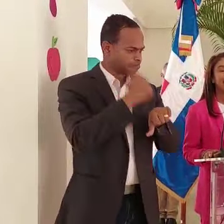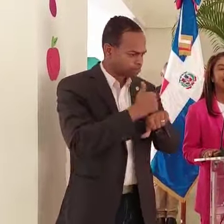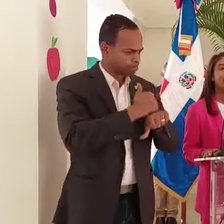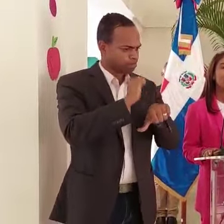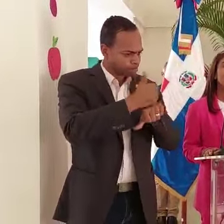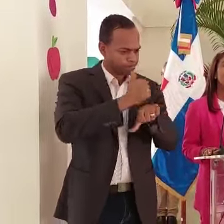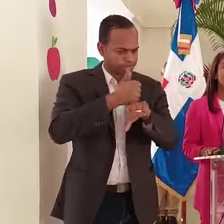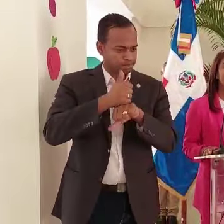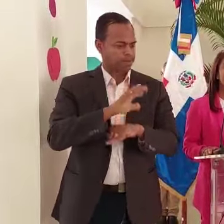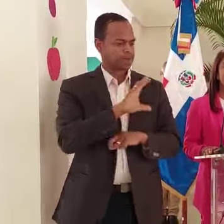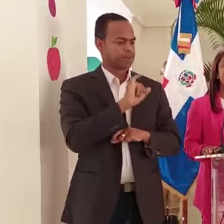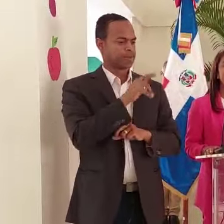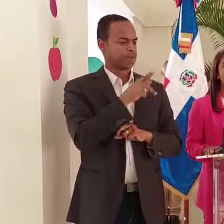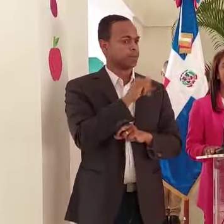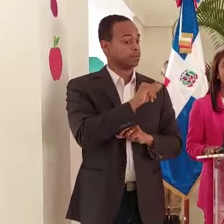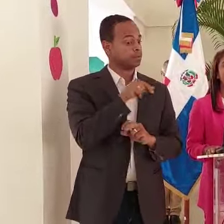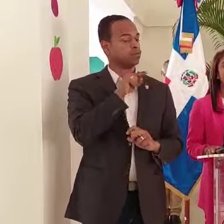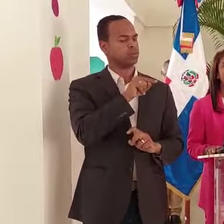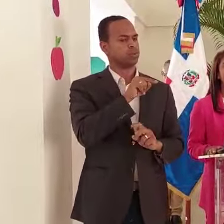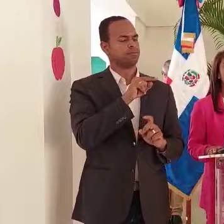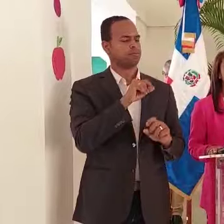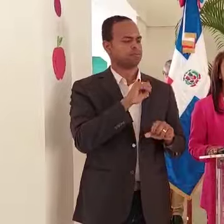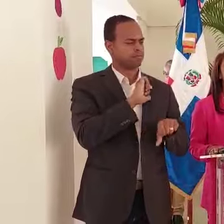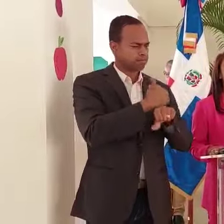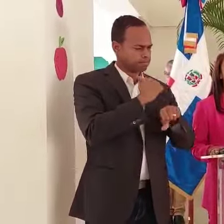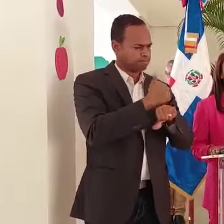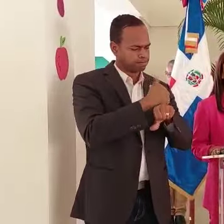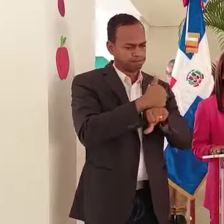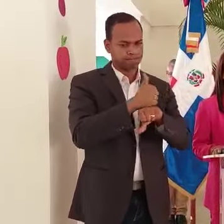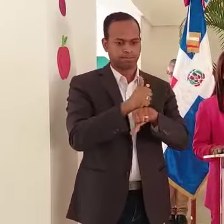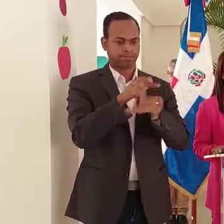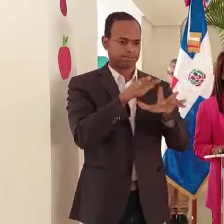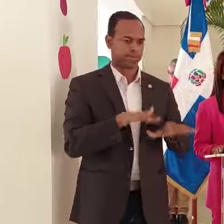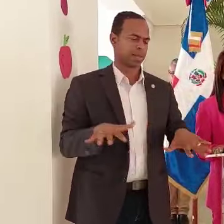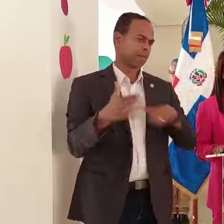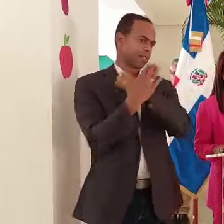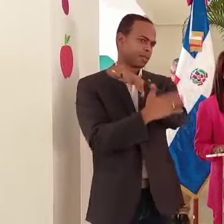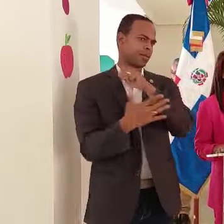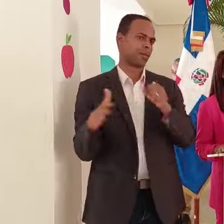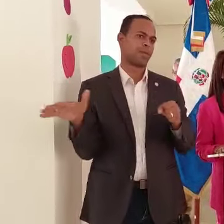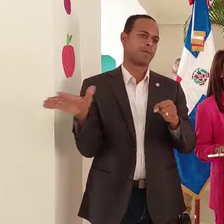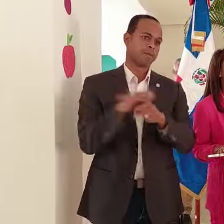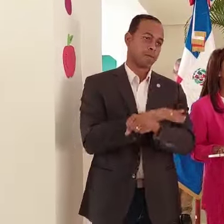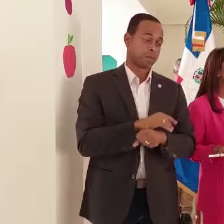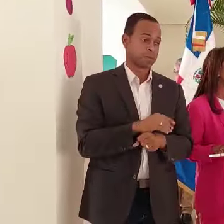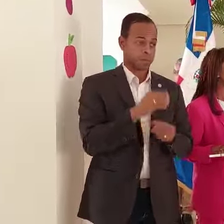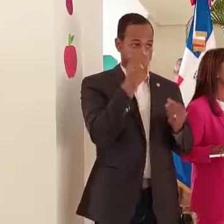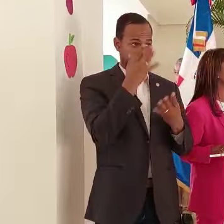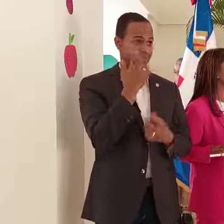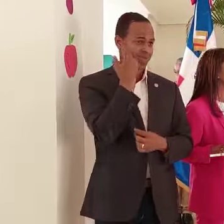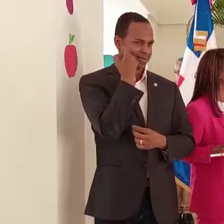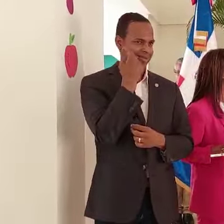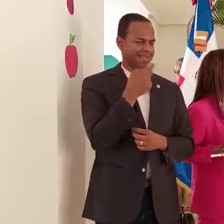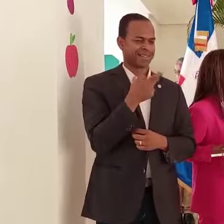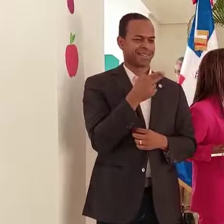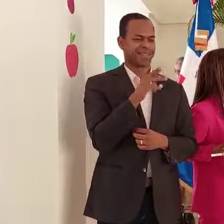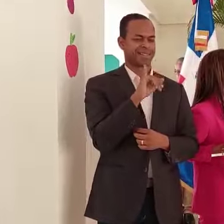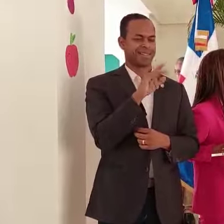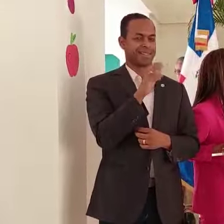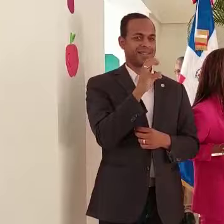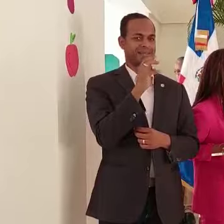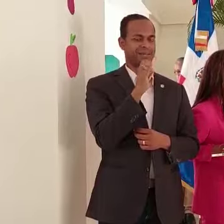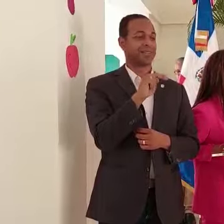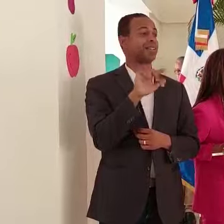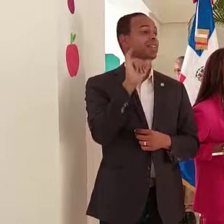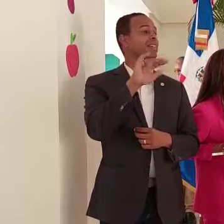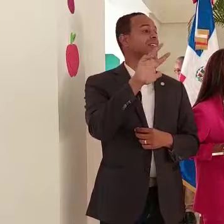de atención integral a la primera infancia en todo el país. Decía Gilman hace un ratito que es